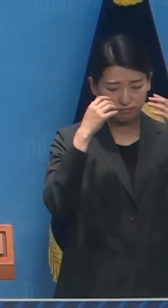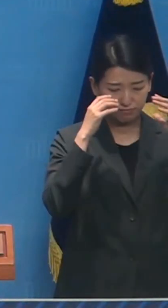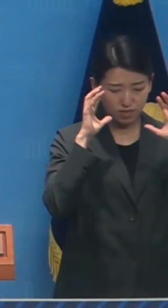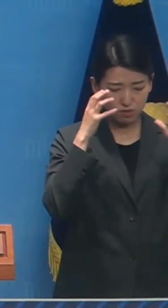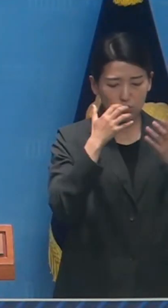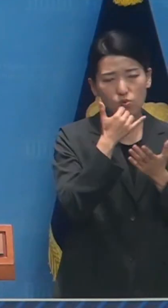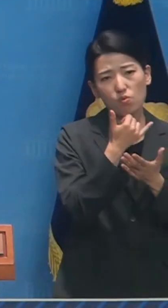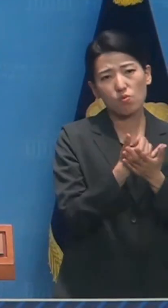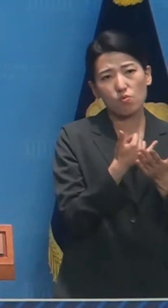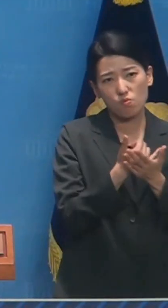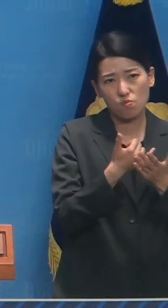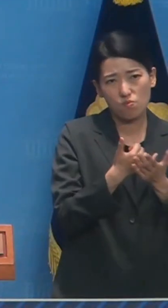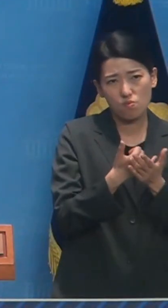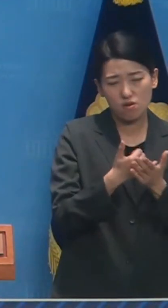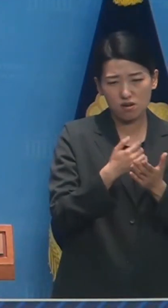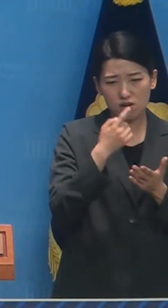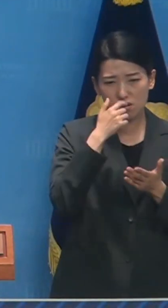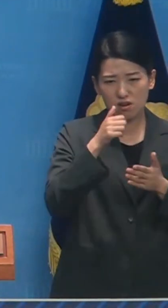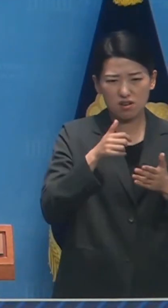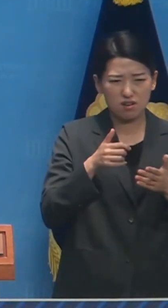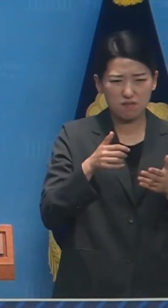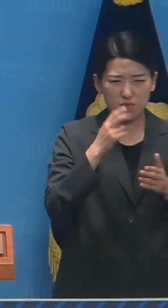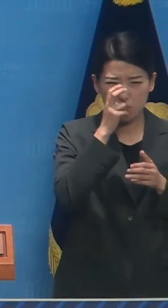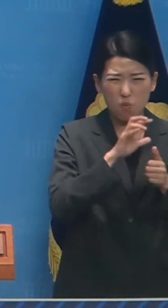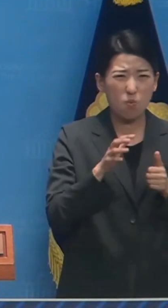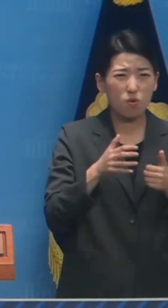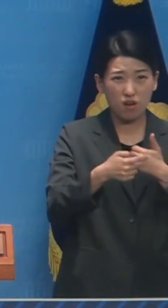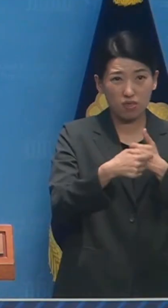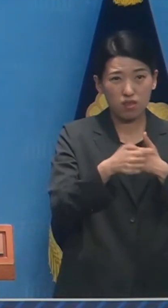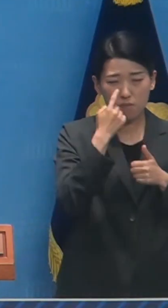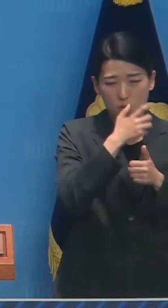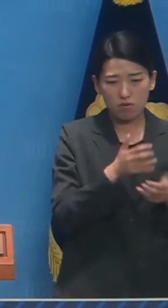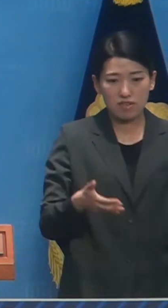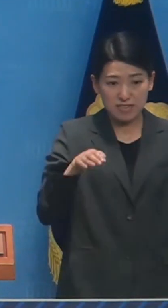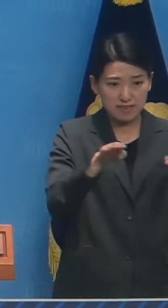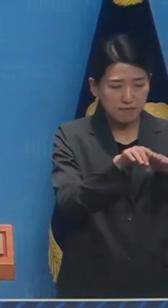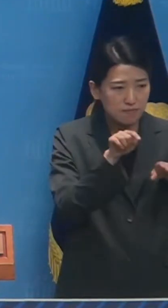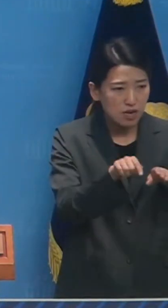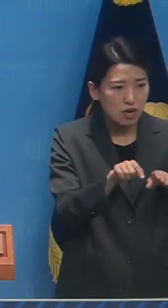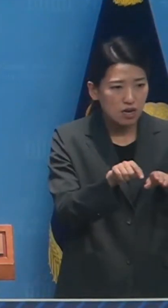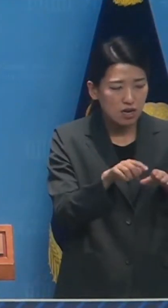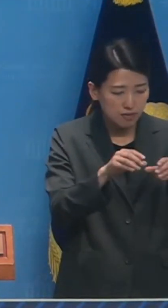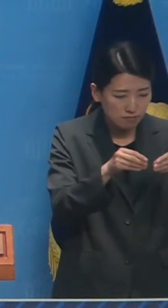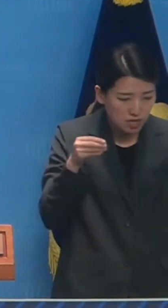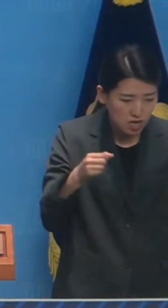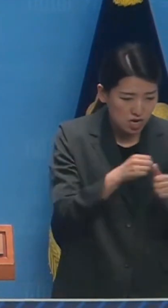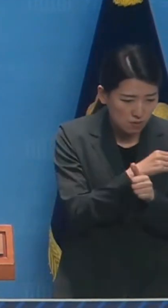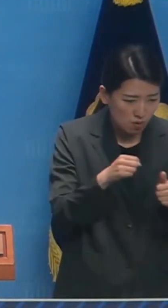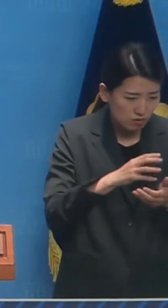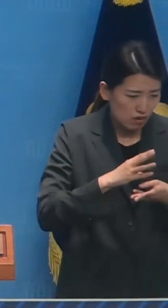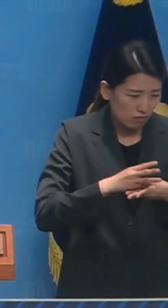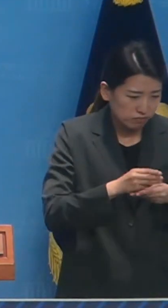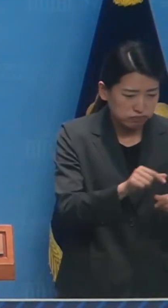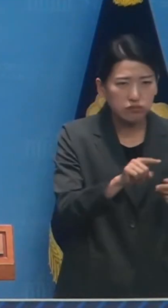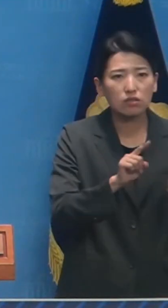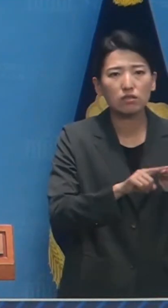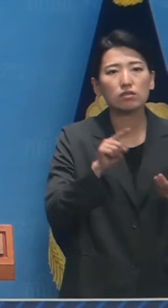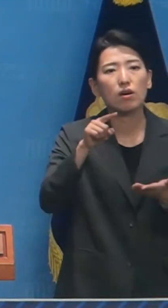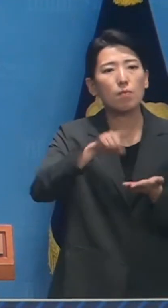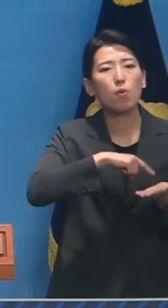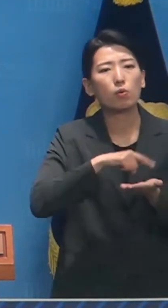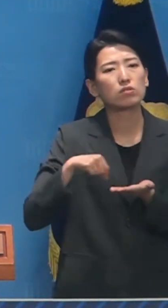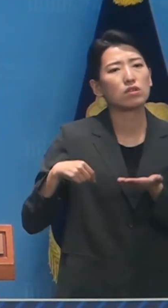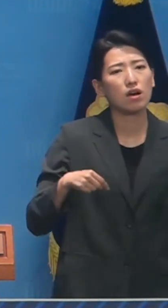수용시설 피해 아동 등의 권리 회복 및 보호 지원을 위한 특별법을 제정하기 위해서 토론회를 열었습니다.